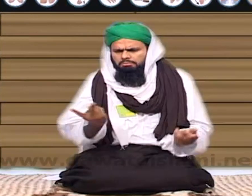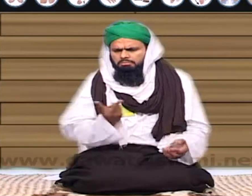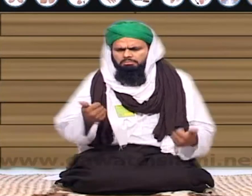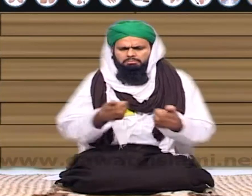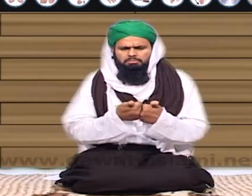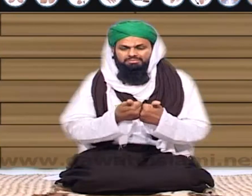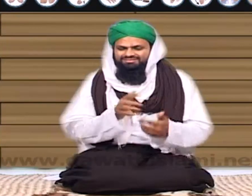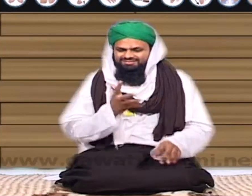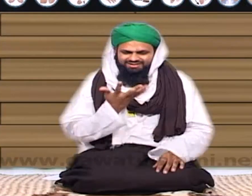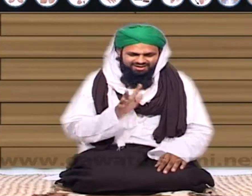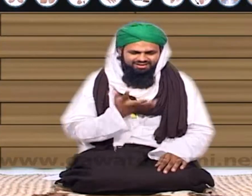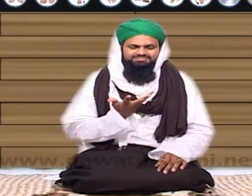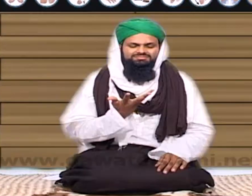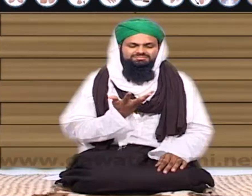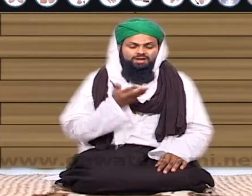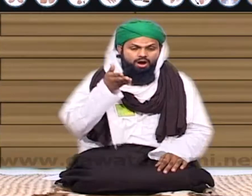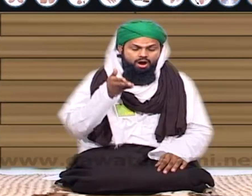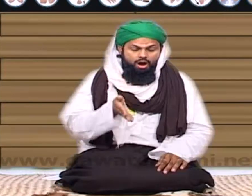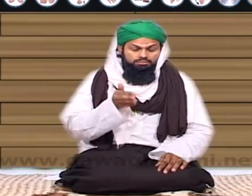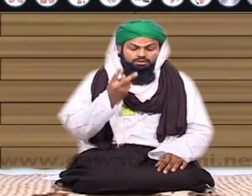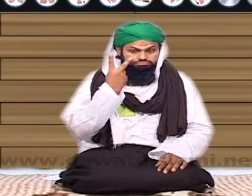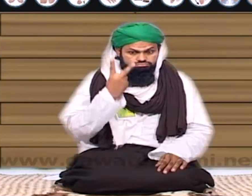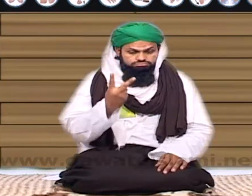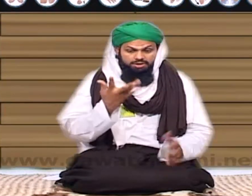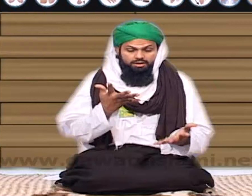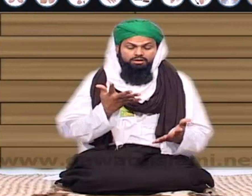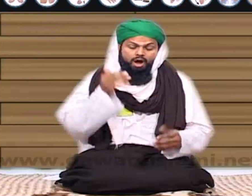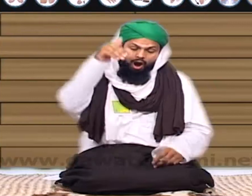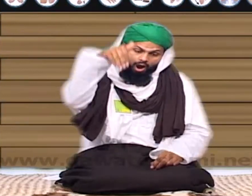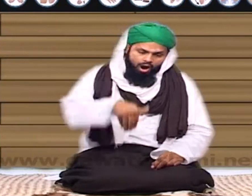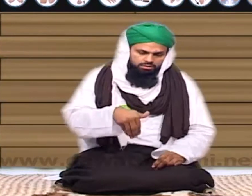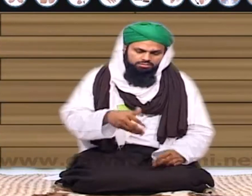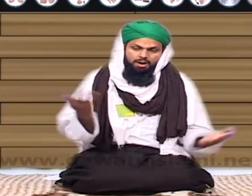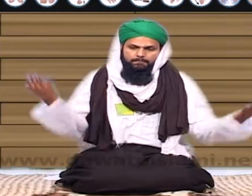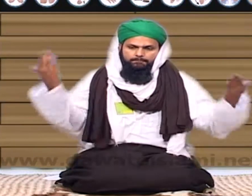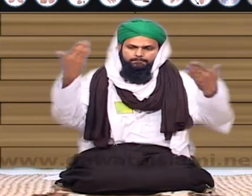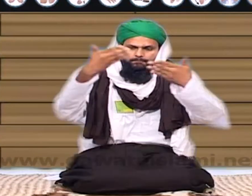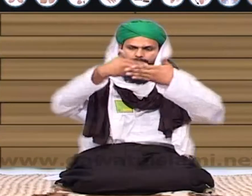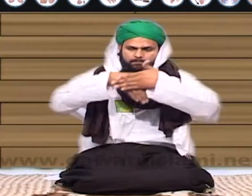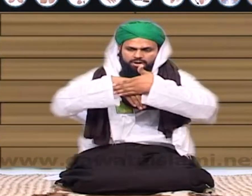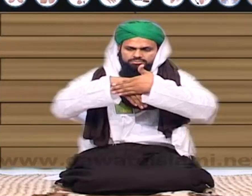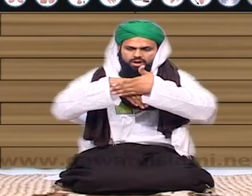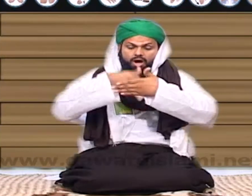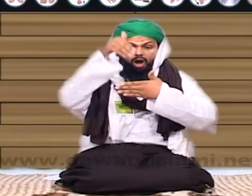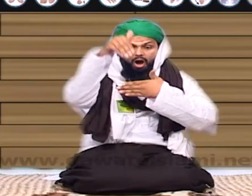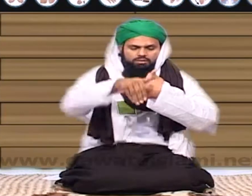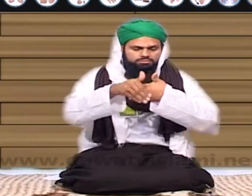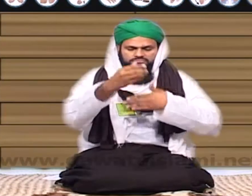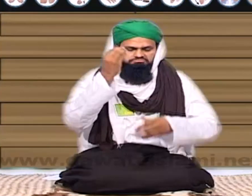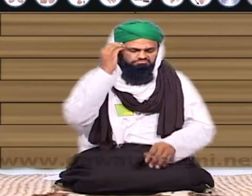آتا، ہم کھود کر ڈال دیتے ہیں، لیکن یہ برزخ کا معاملہ بڑا عجیب ہے، ہماری عقل میں نہیں